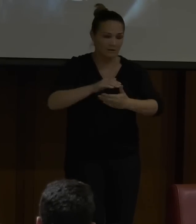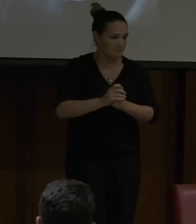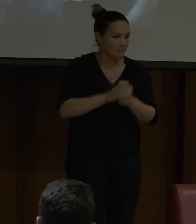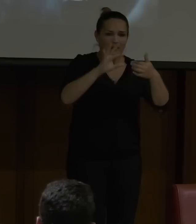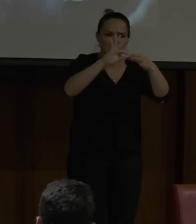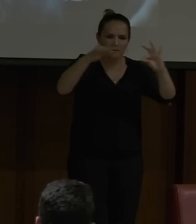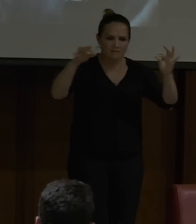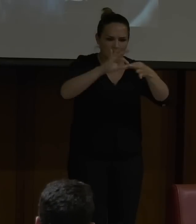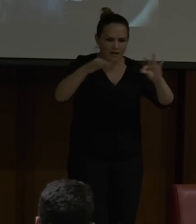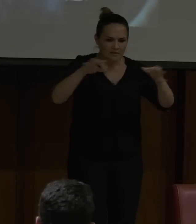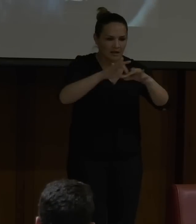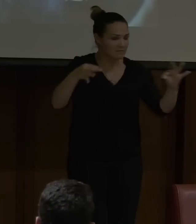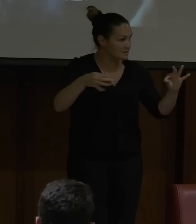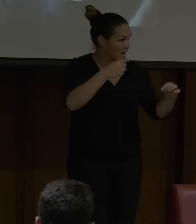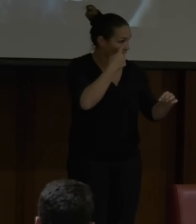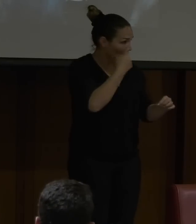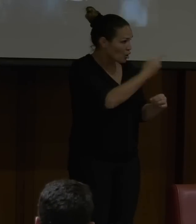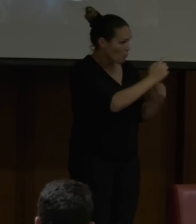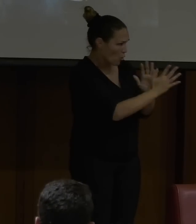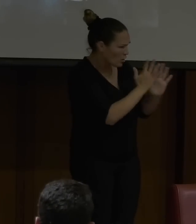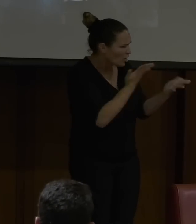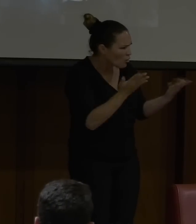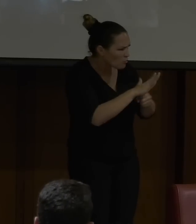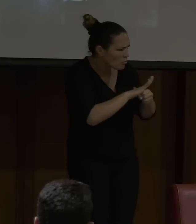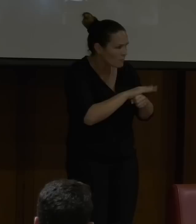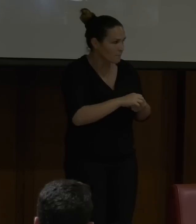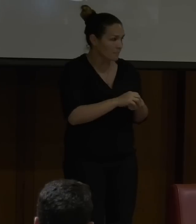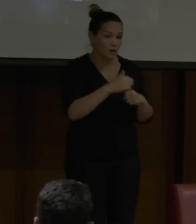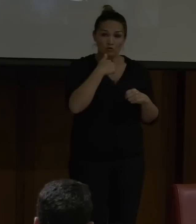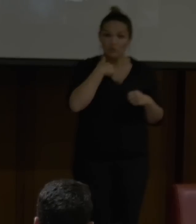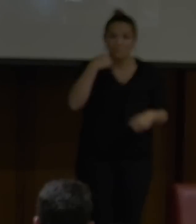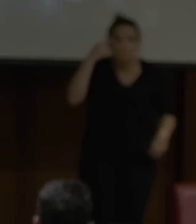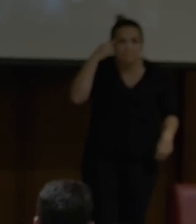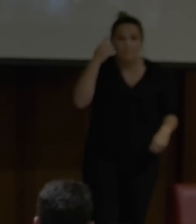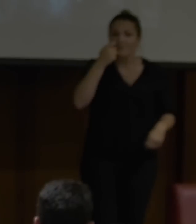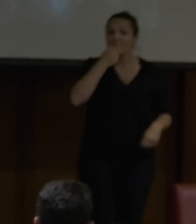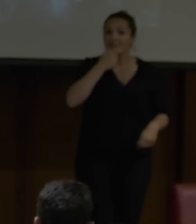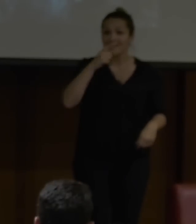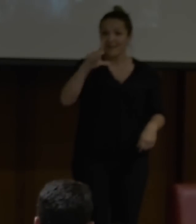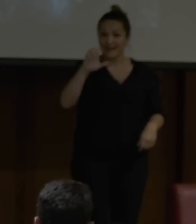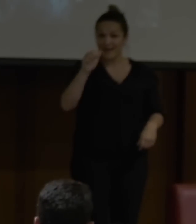vez. Entonces quiero que nos cuentes cómo fue eso. Sí, yo pienso que Leandro Díaz